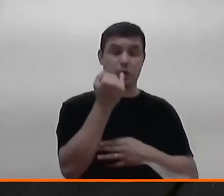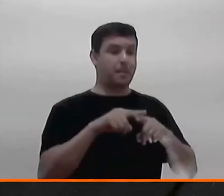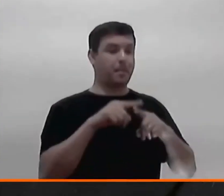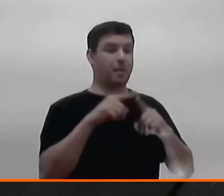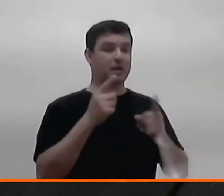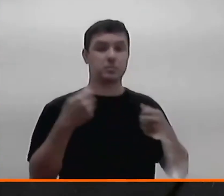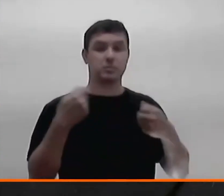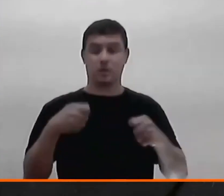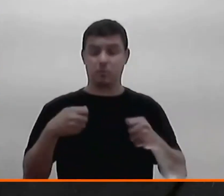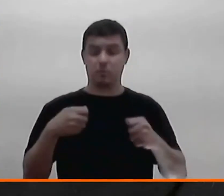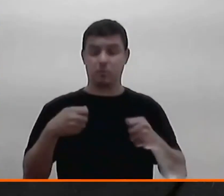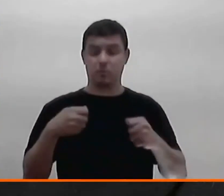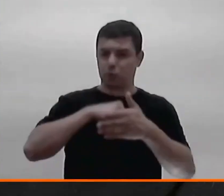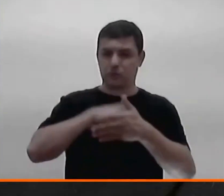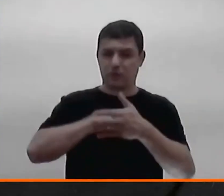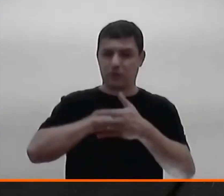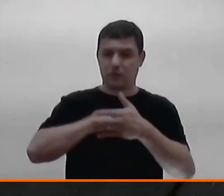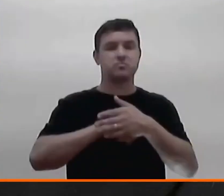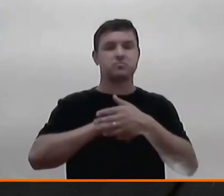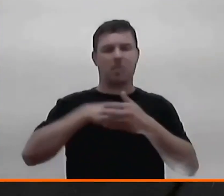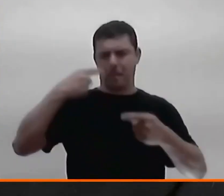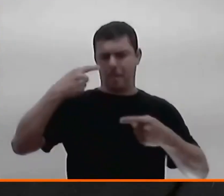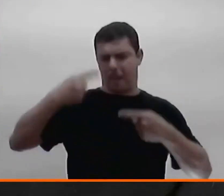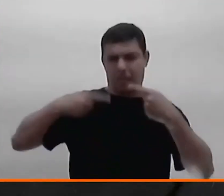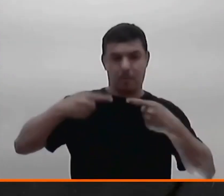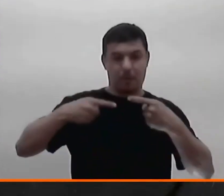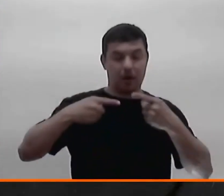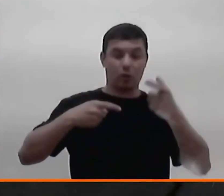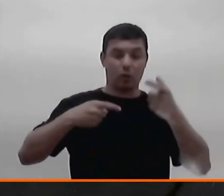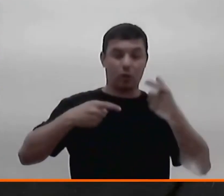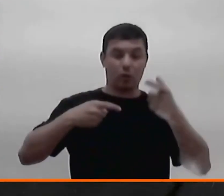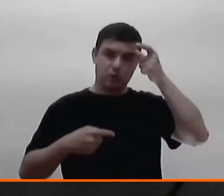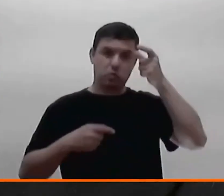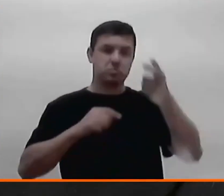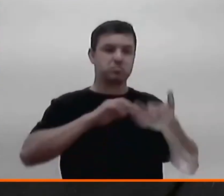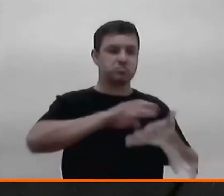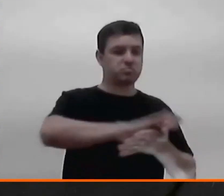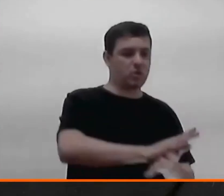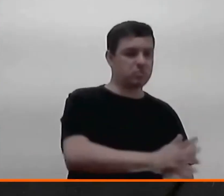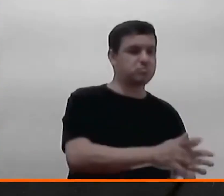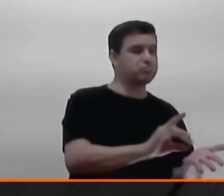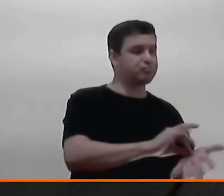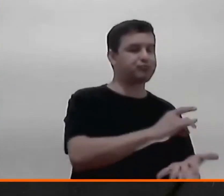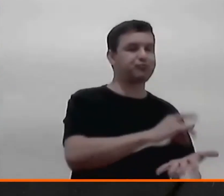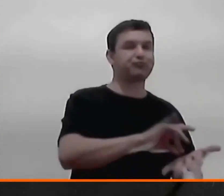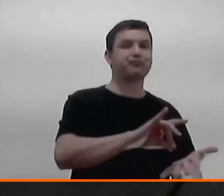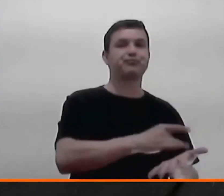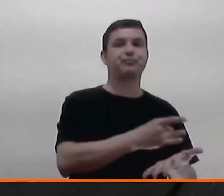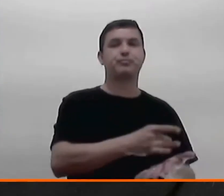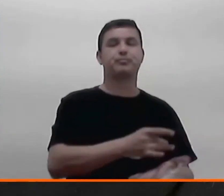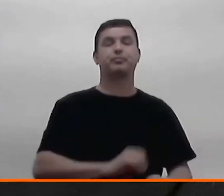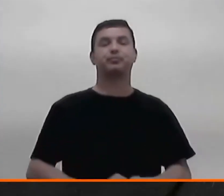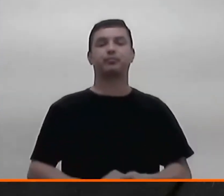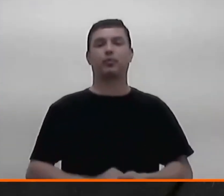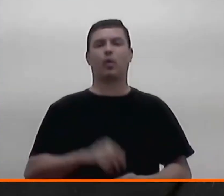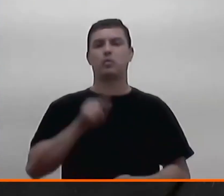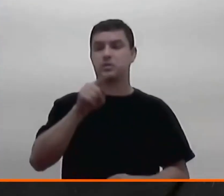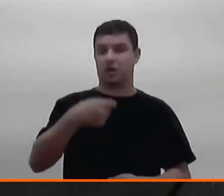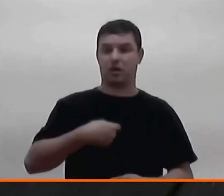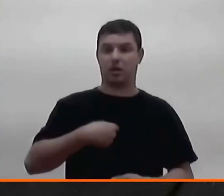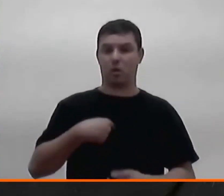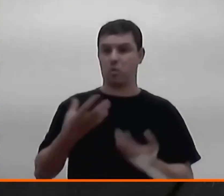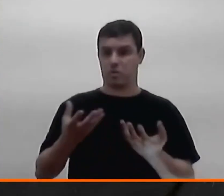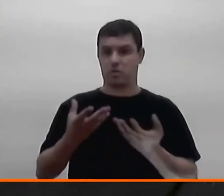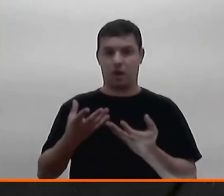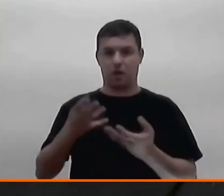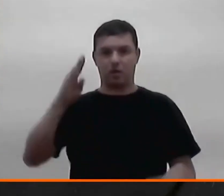inimigos. Irmãos, quer ser esses jovens santos? Exércitos de jovens santos? Tenha